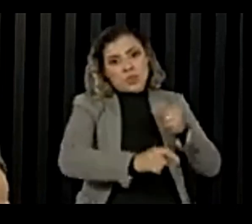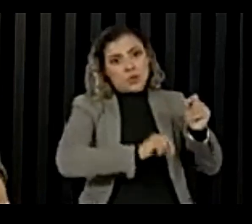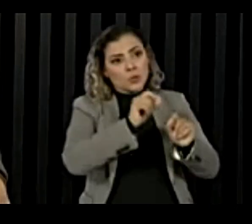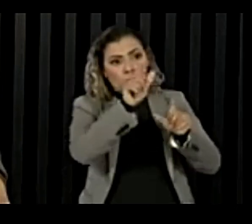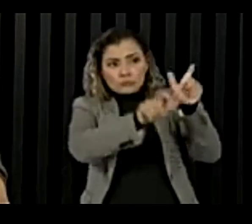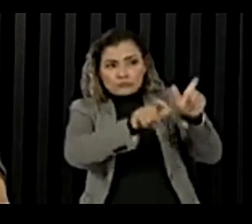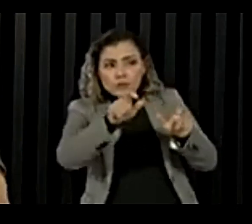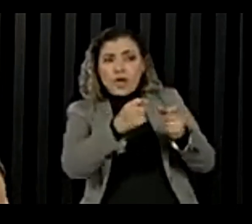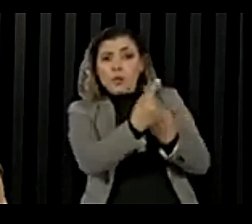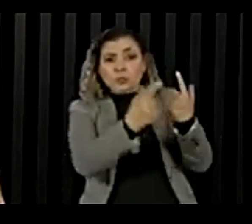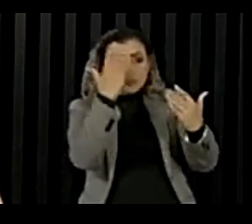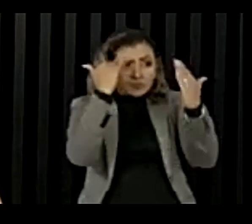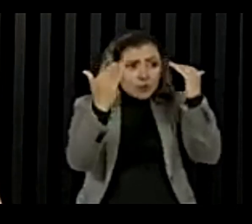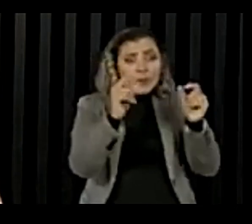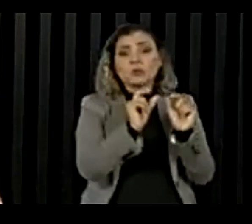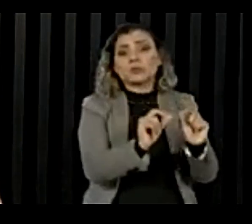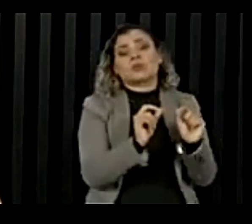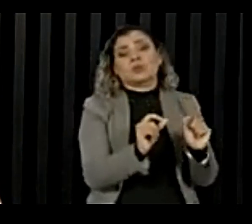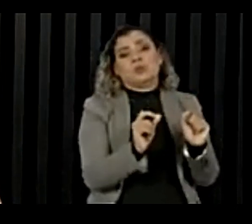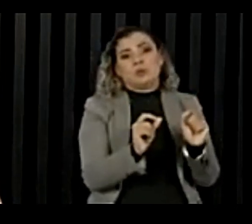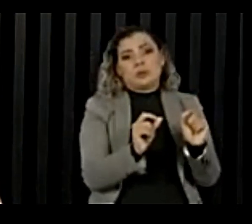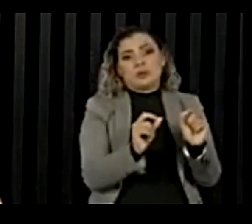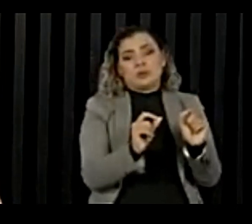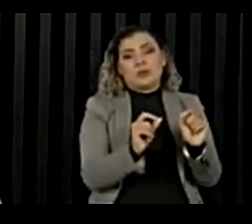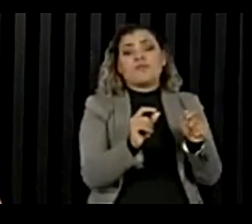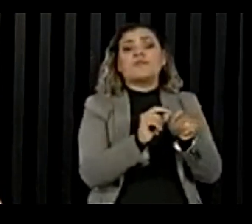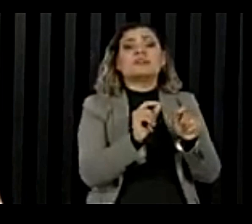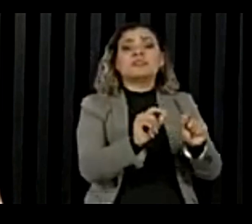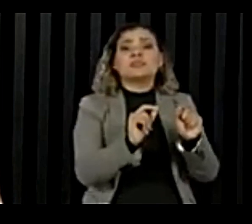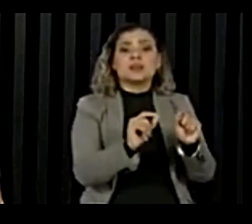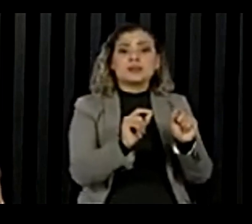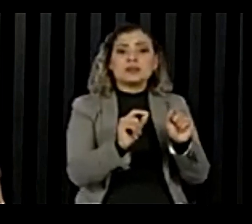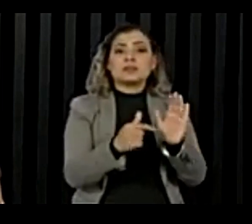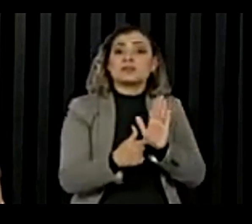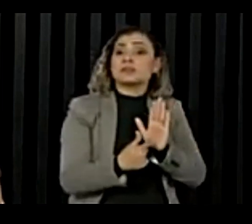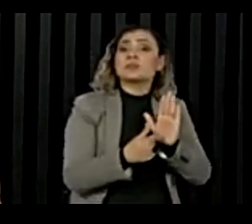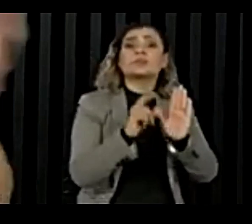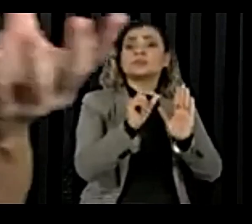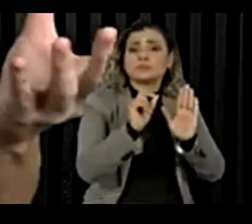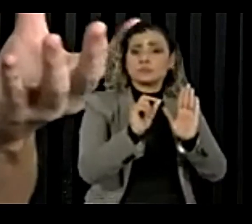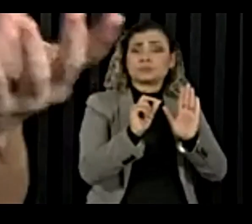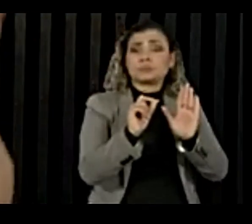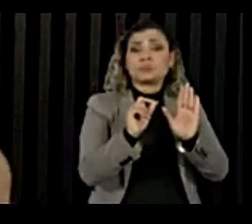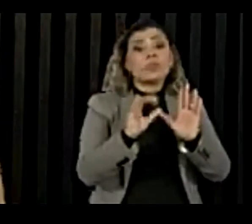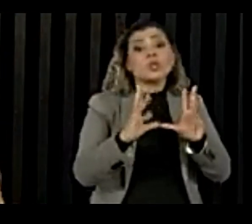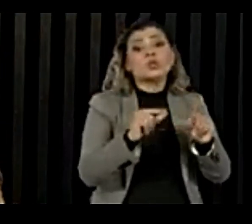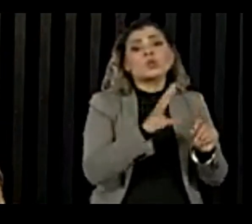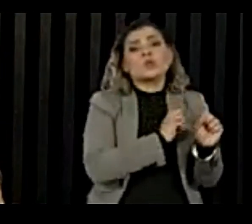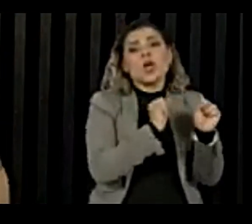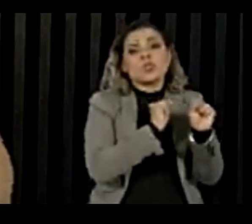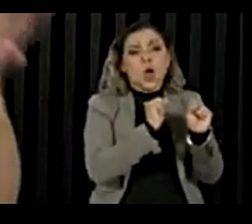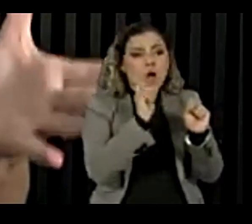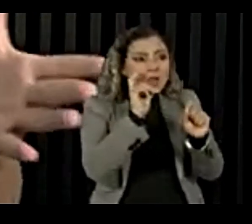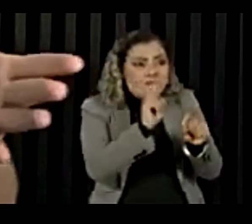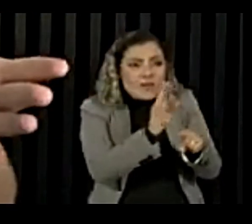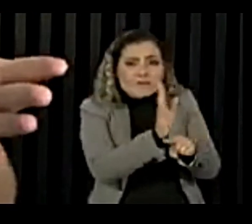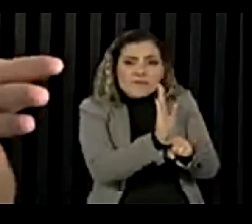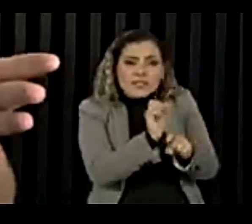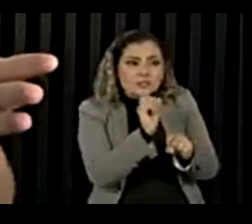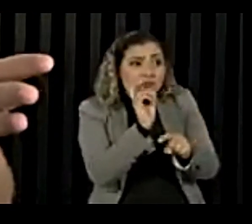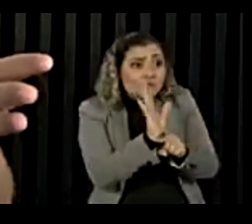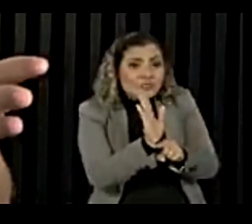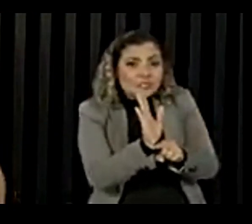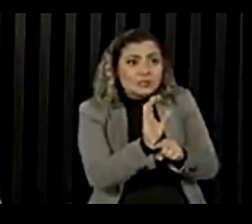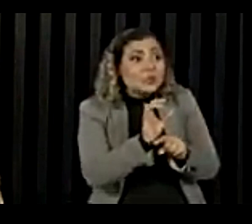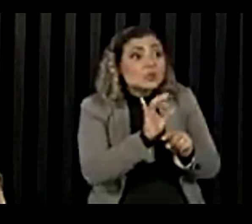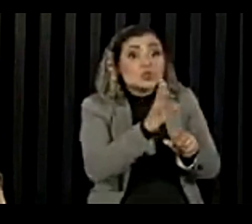deveriam repensar como eles estão fazendo o paywall, que a gente chama, né? Que é aquilo que todo mundo ama. Vai abrir uma notícia, e é só para